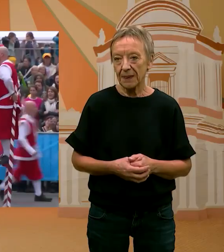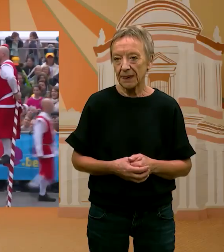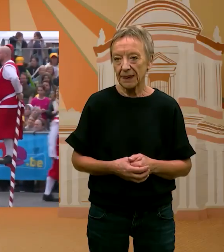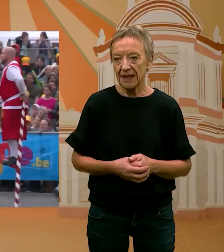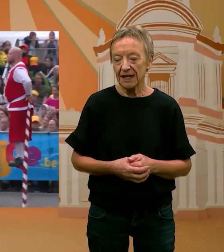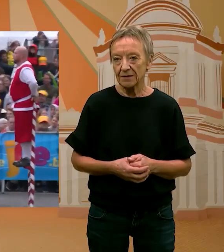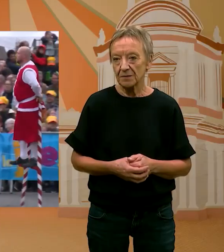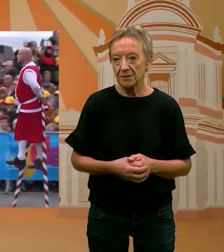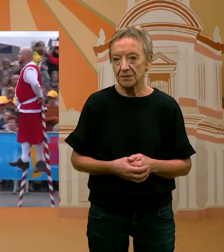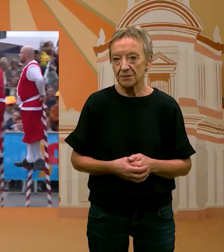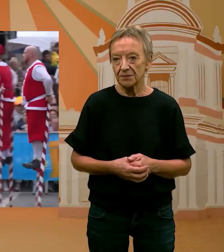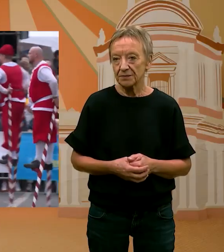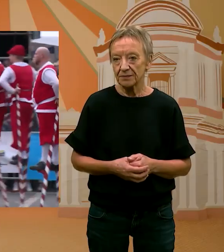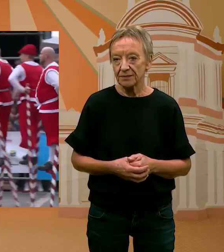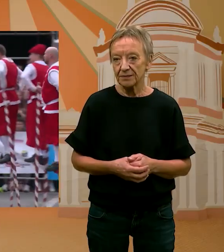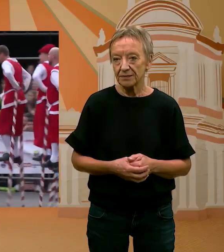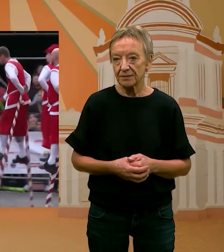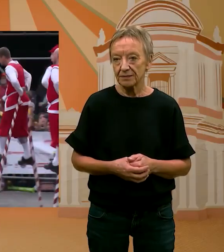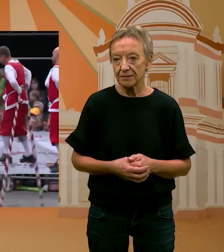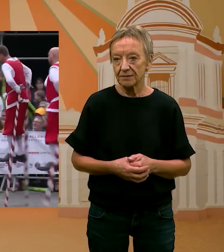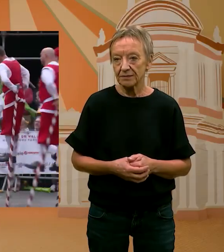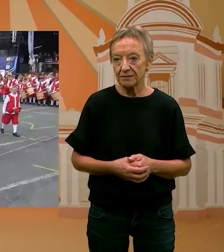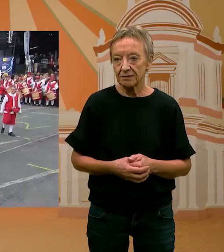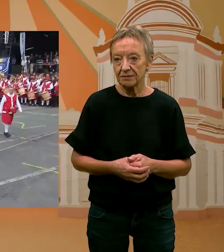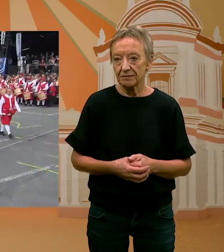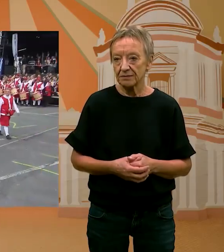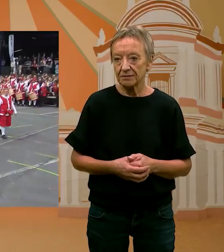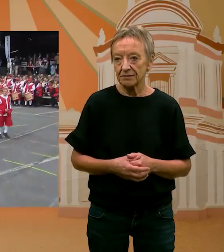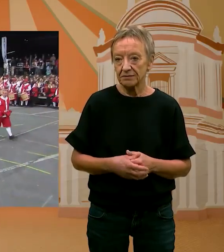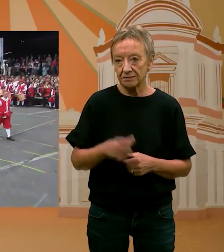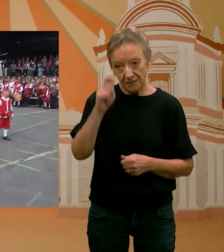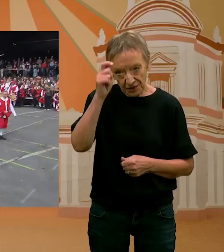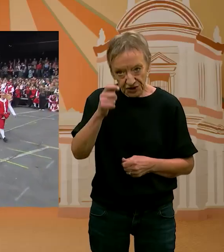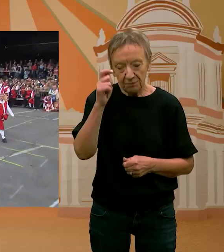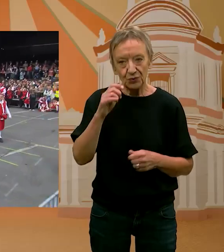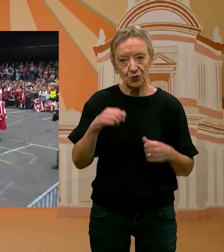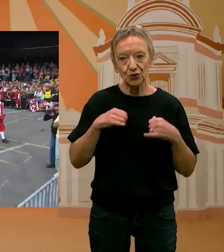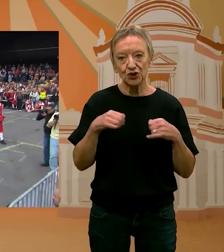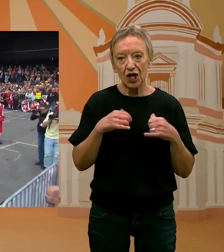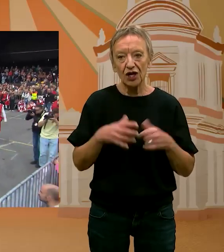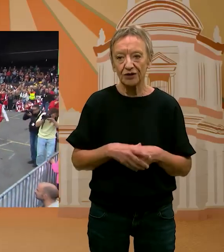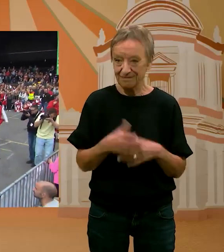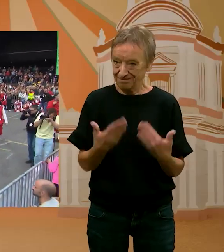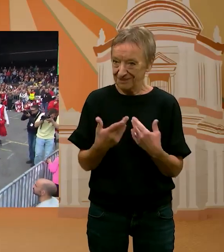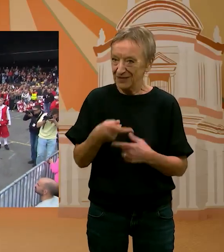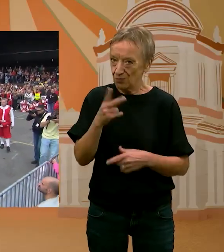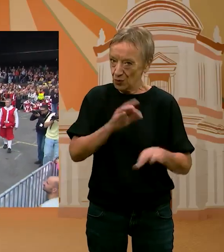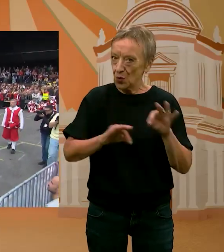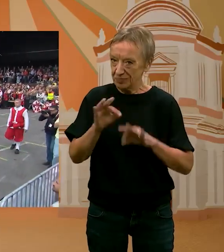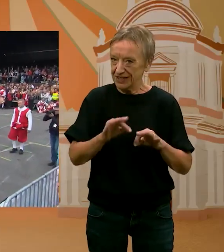maturité. Et franchement, allez, vraiment chapeau à eux. Mais là, voilà, malheureusement, lui, il va vivre un moment plus compliqué parce qu'en face de lui, il y a quand même du très,